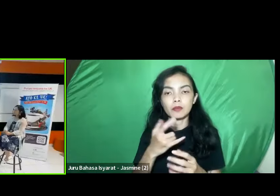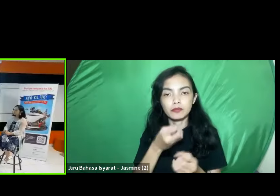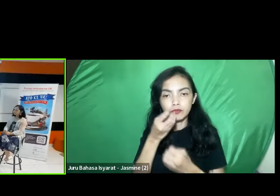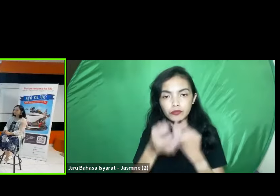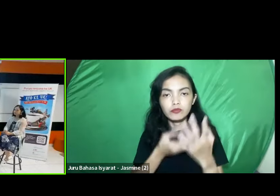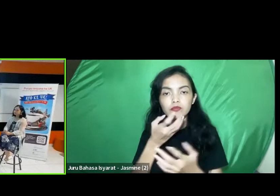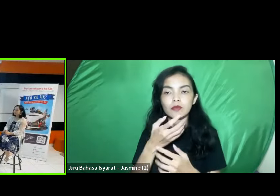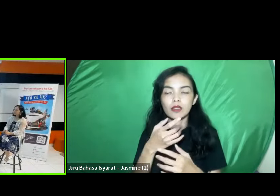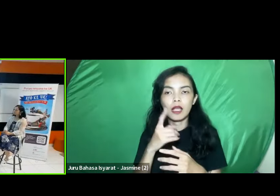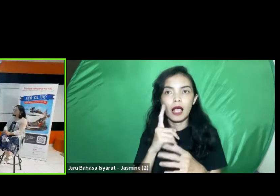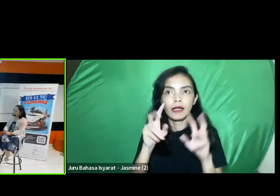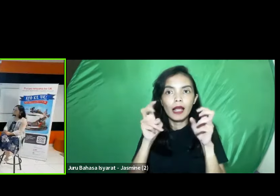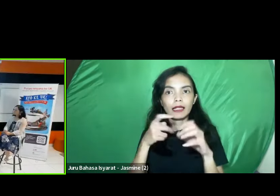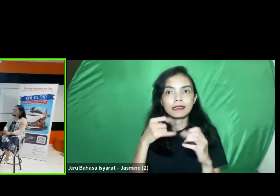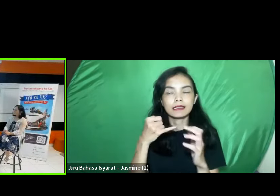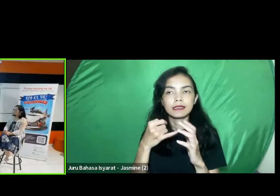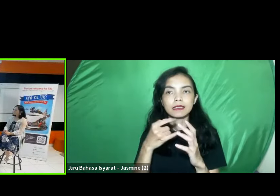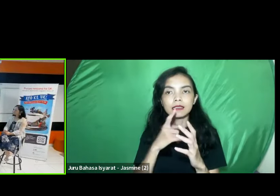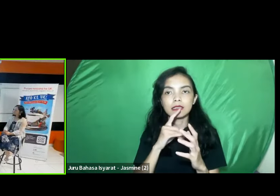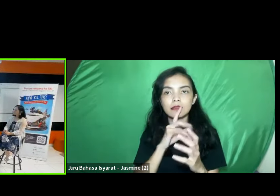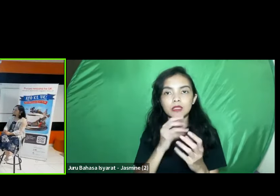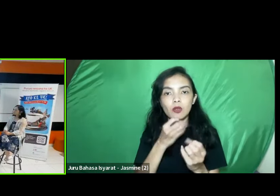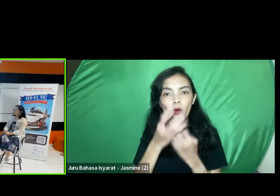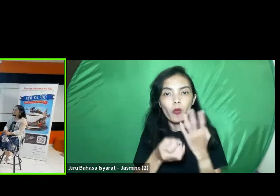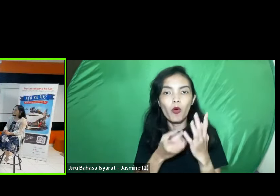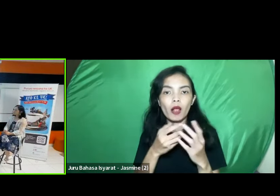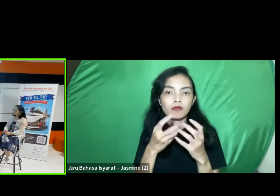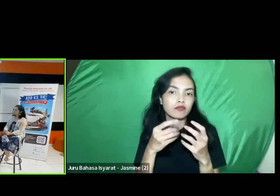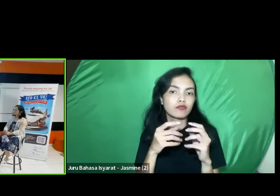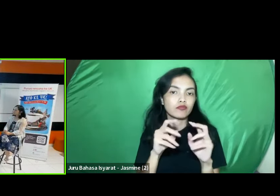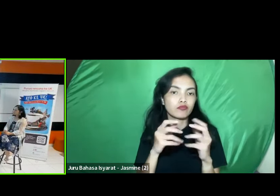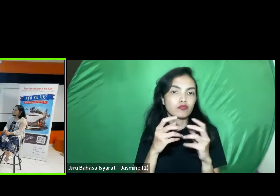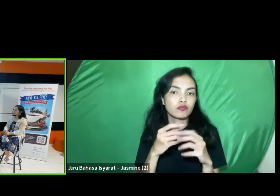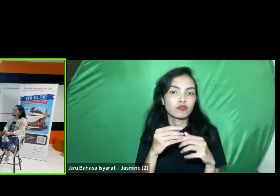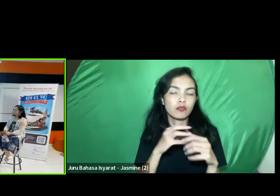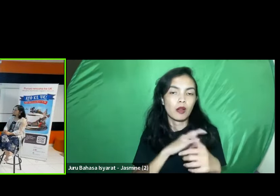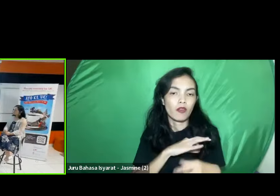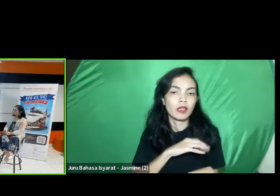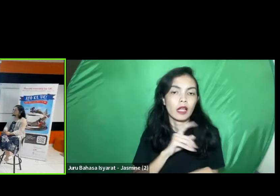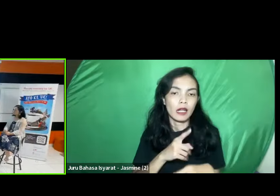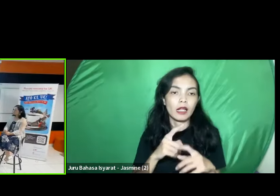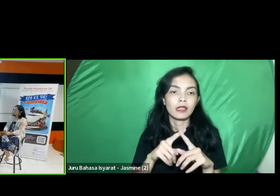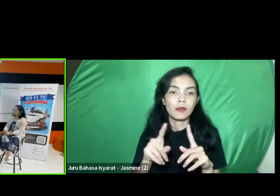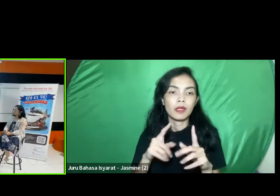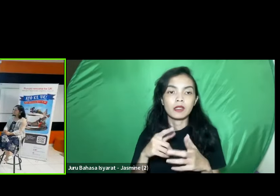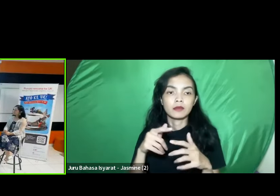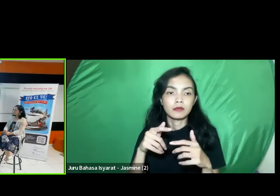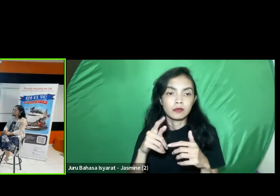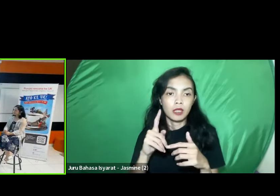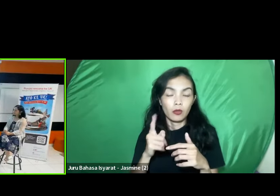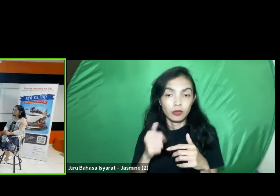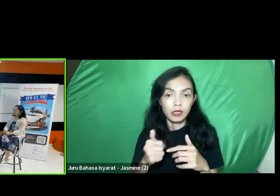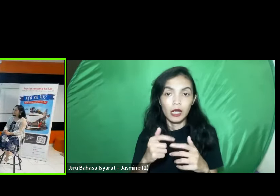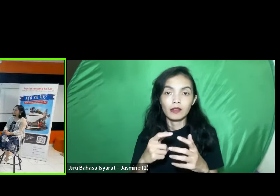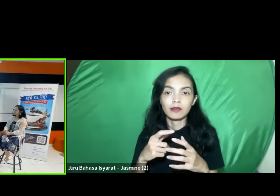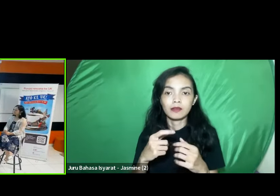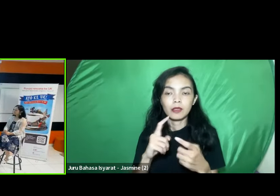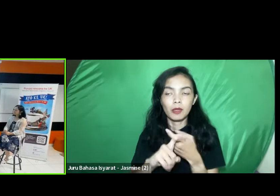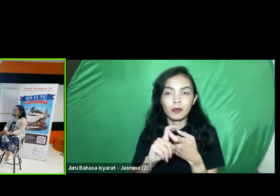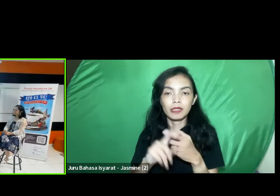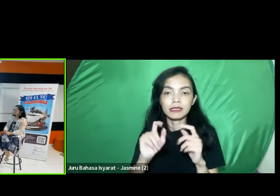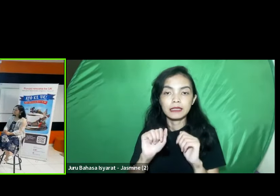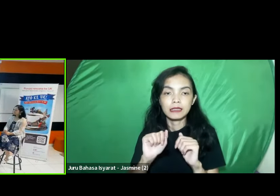tentu saja ee apa yang teman-teman tawarkan nanti karena itu siapkan menawarkan streng teman-teman